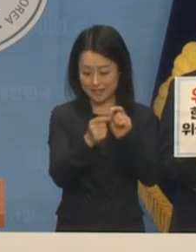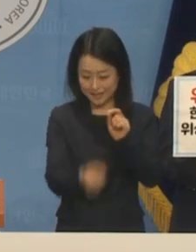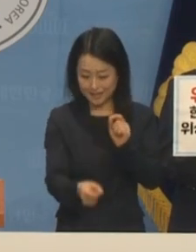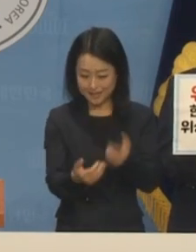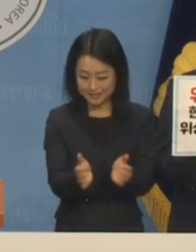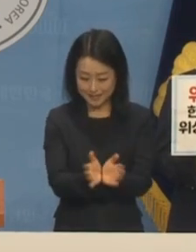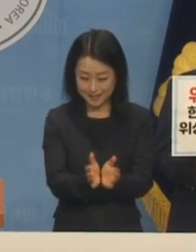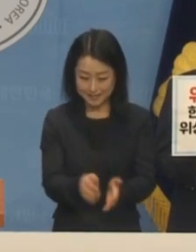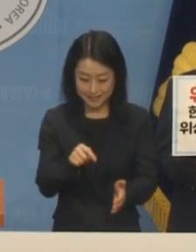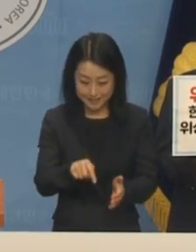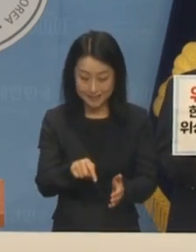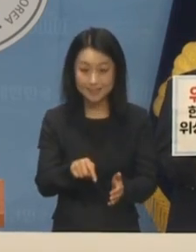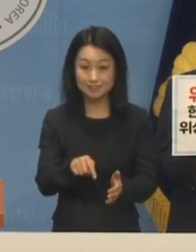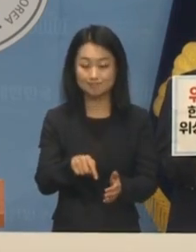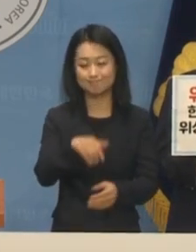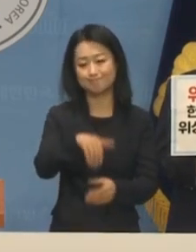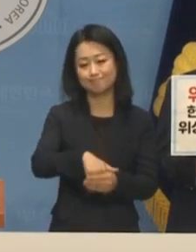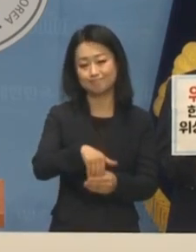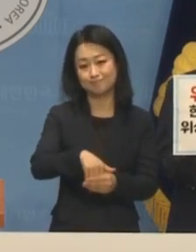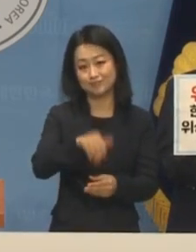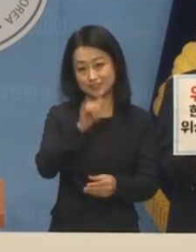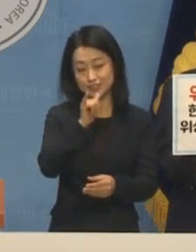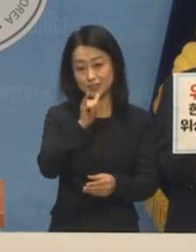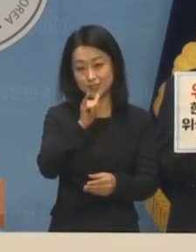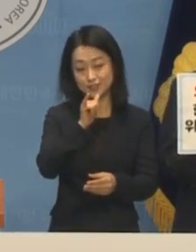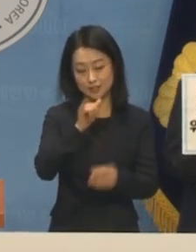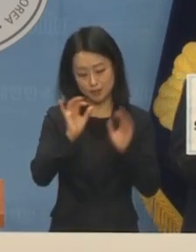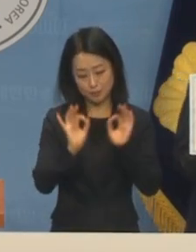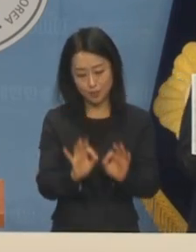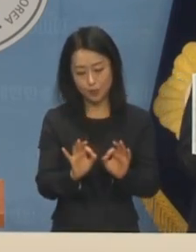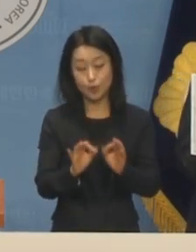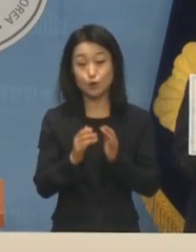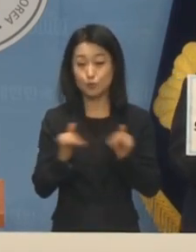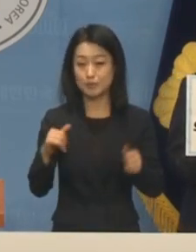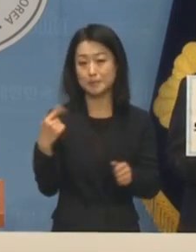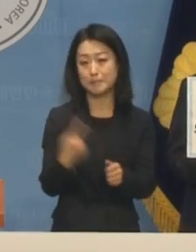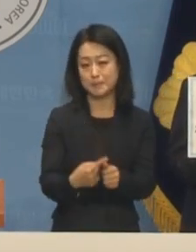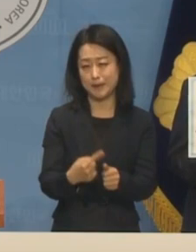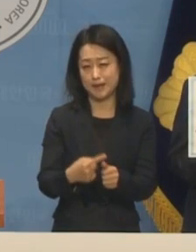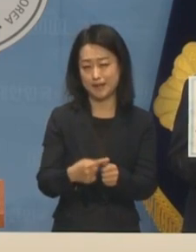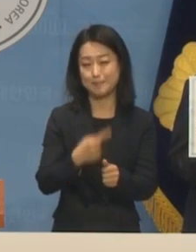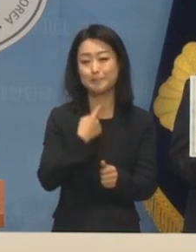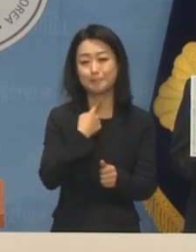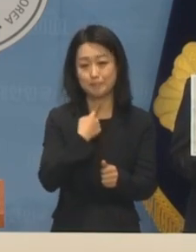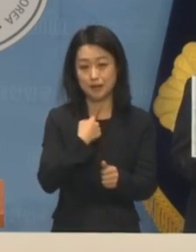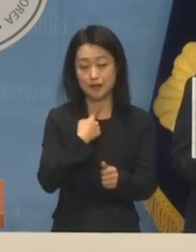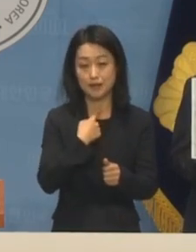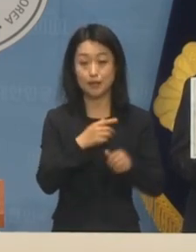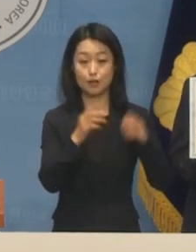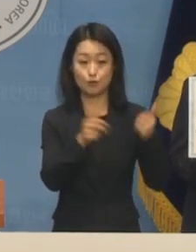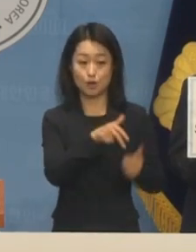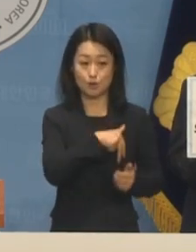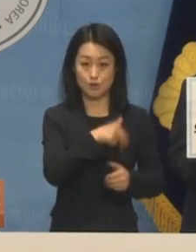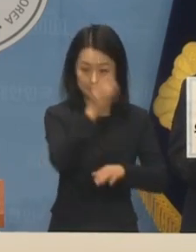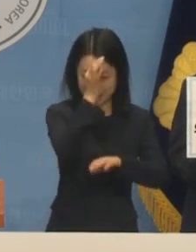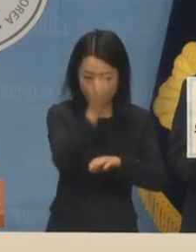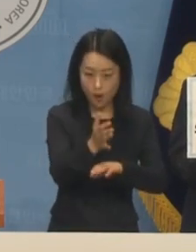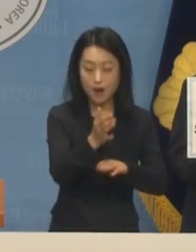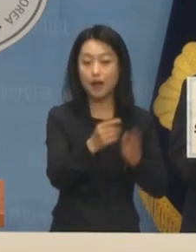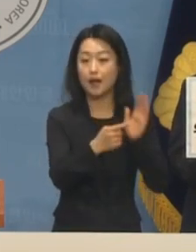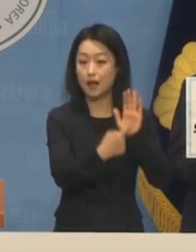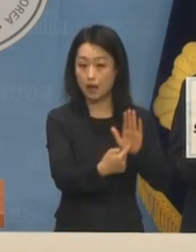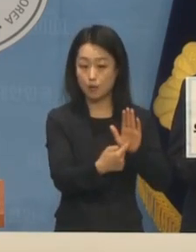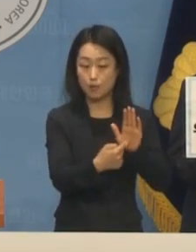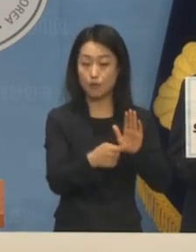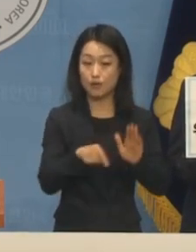치러졌습니다. 21대 때 위성정당으로 선거를 치르면서 국민들의 비판에 대해 검열이 정치권에서 사과하고